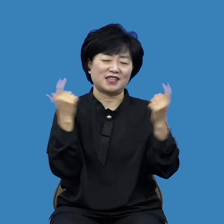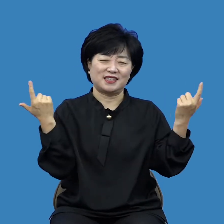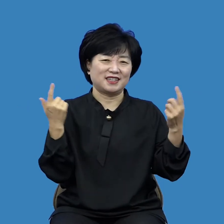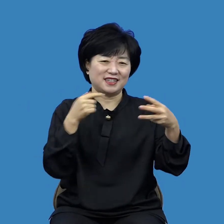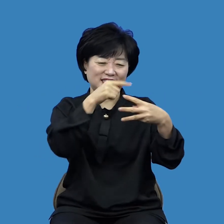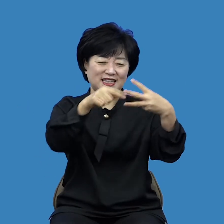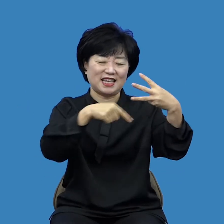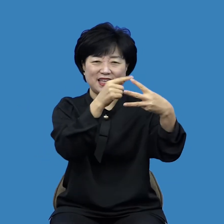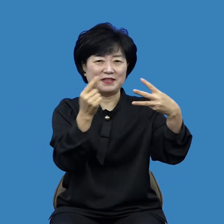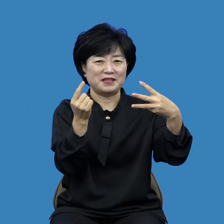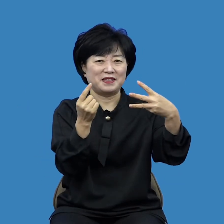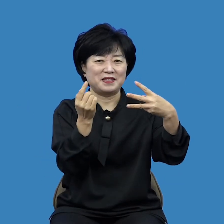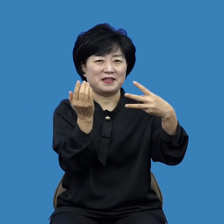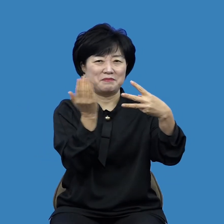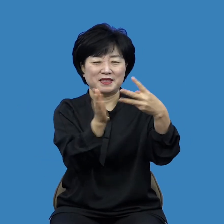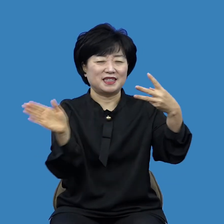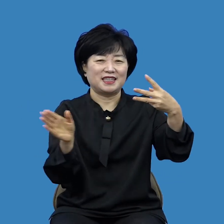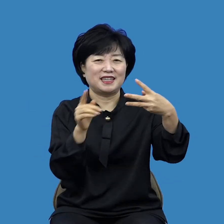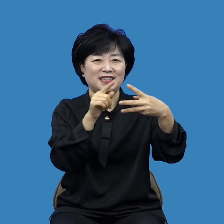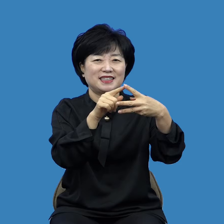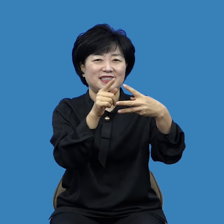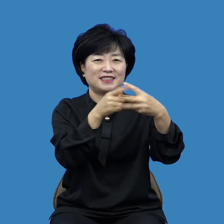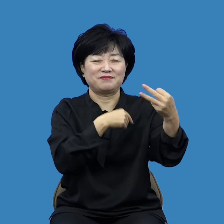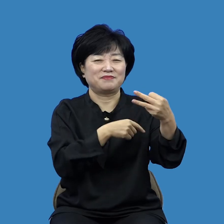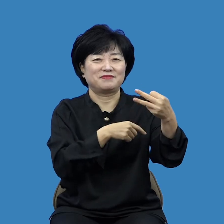거는. 여기 눈에 딱 띄네.